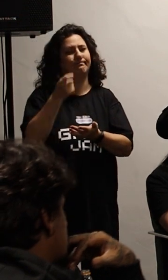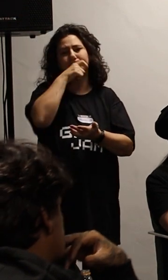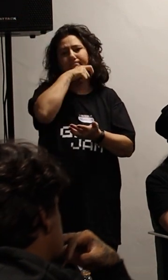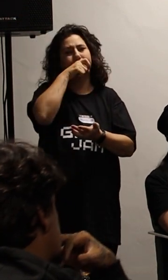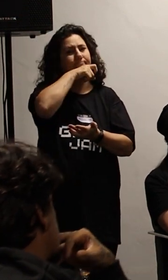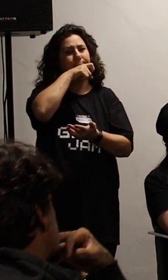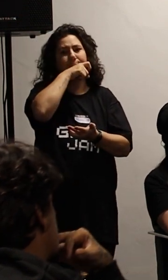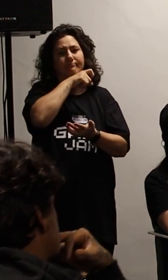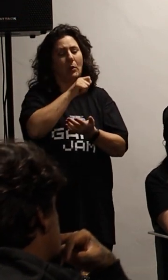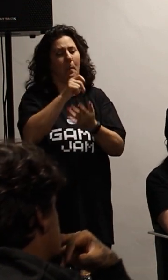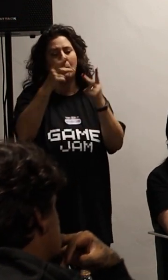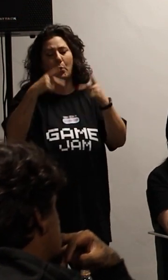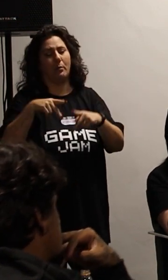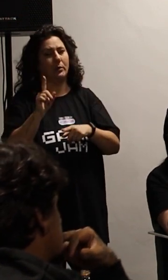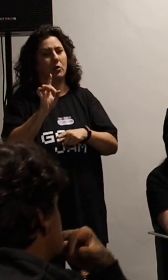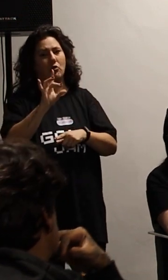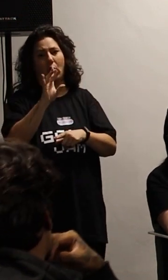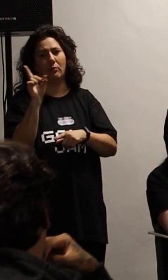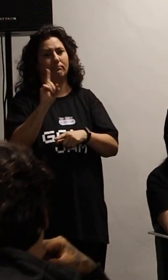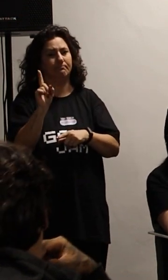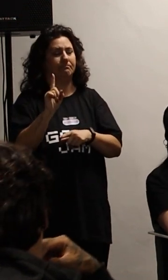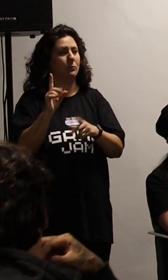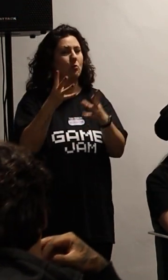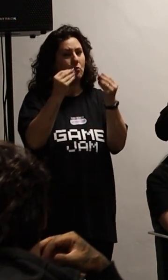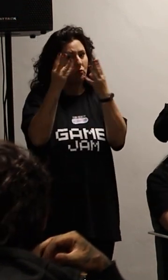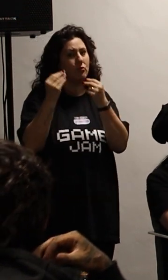Isso não é verdade. Pode passar.